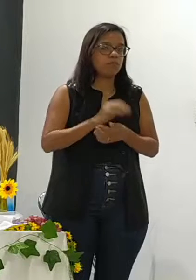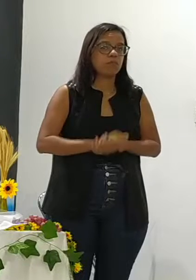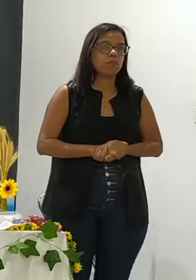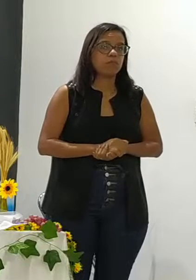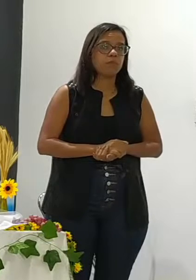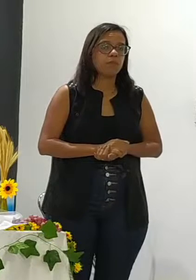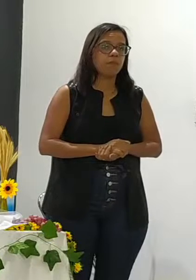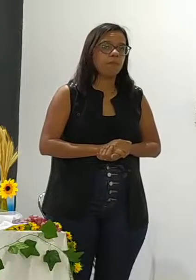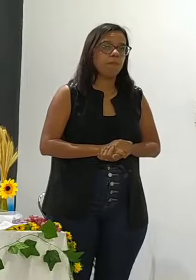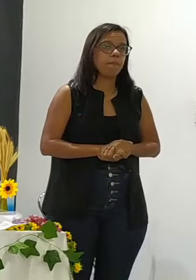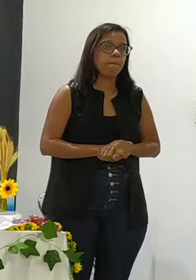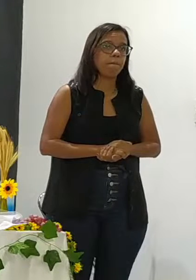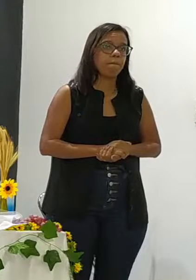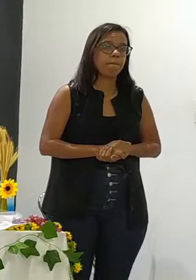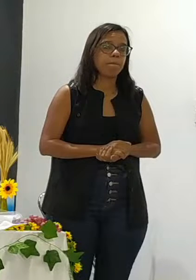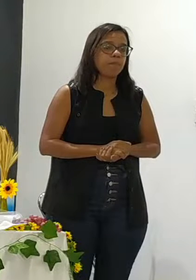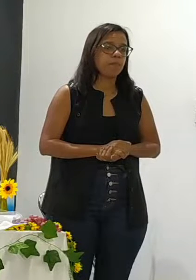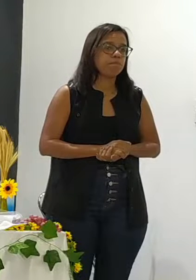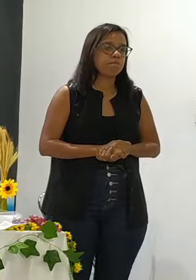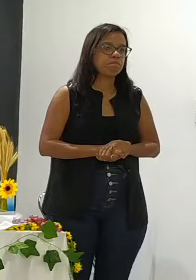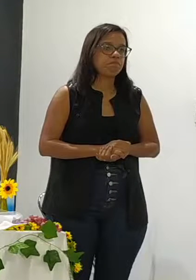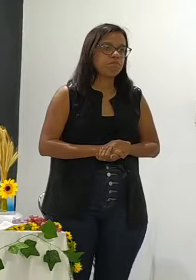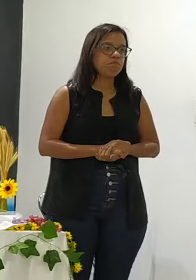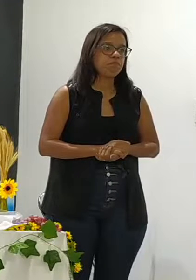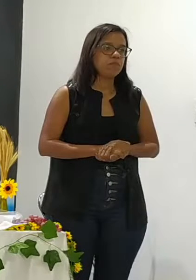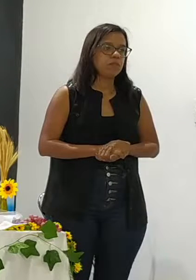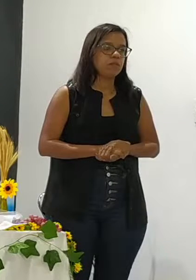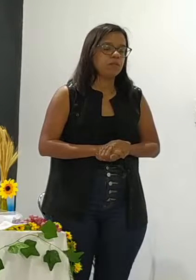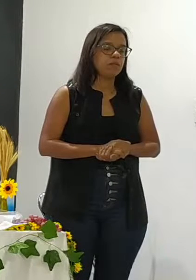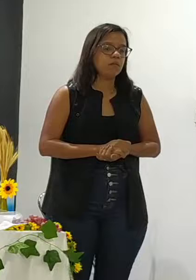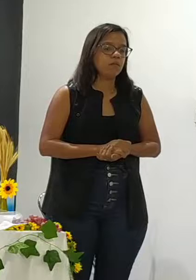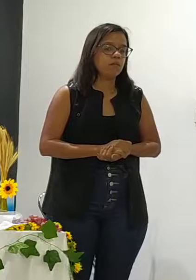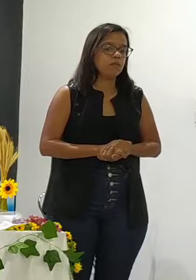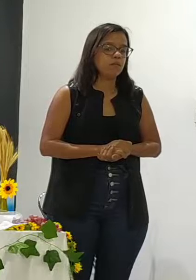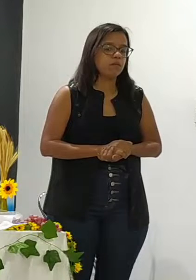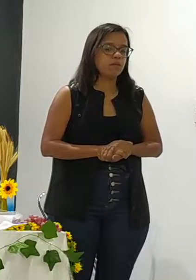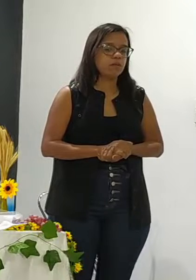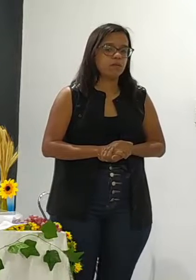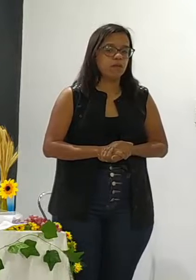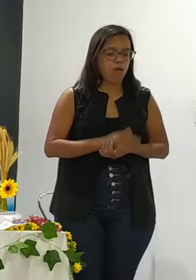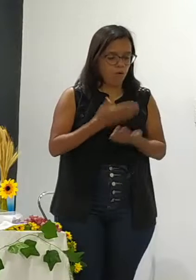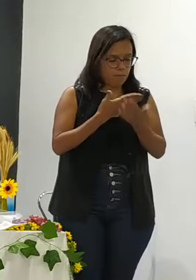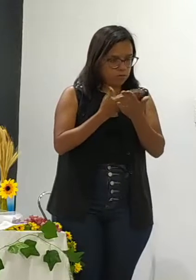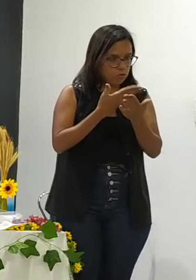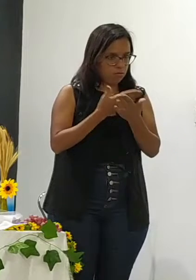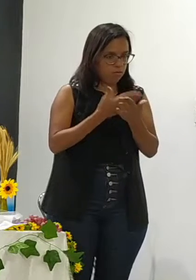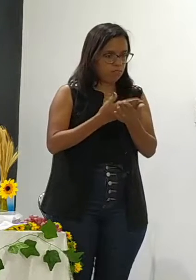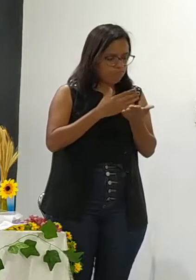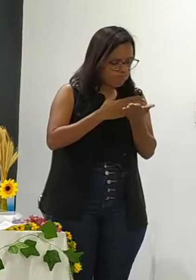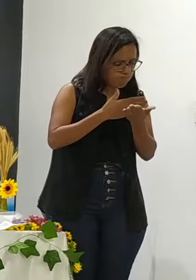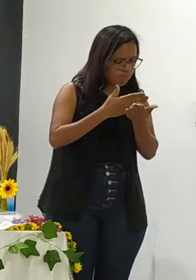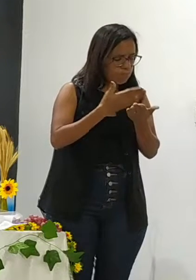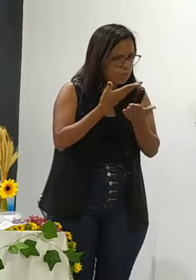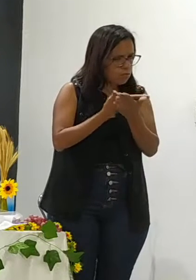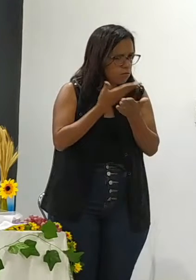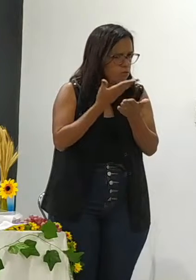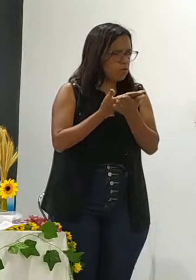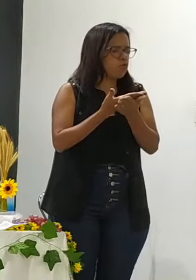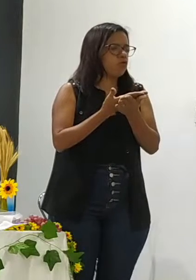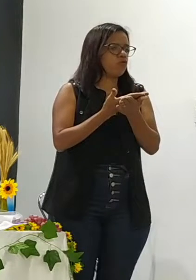eu fiquei esses dias, confesso que a gente começa a estudar, né? A